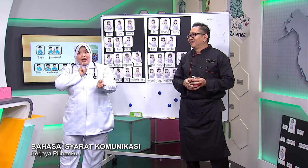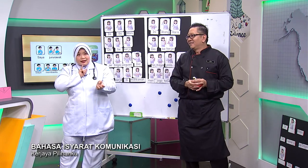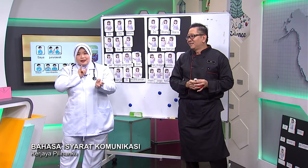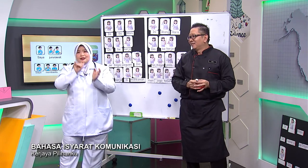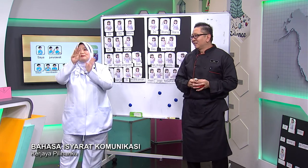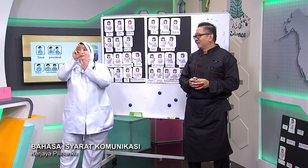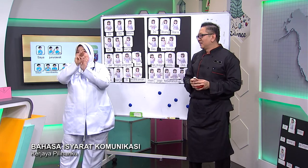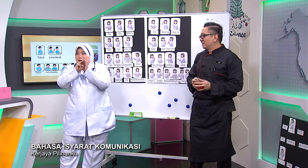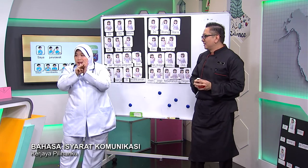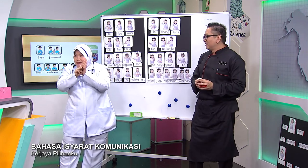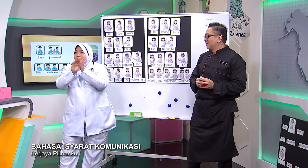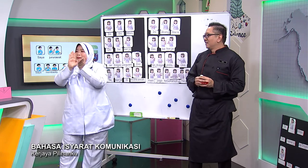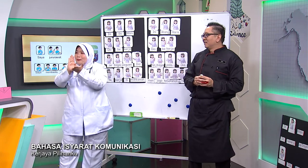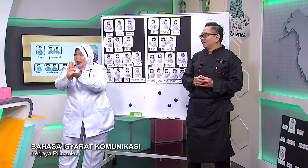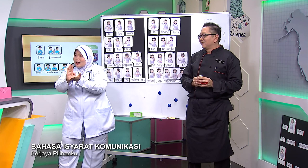Saya